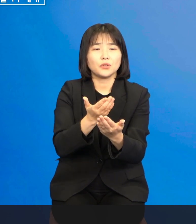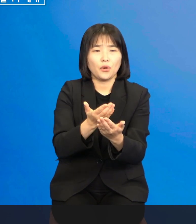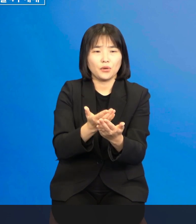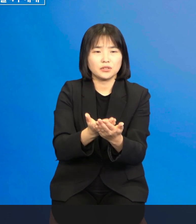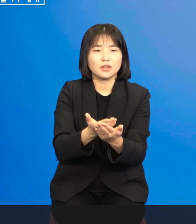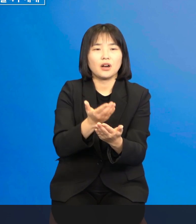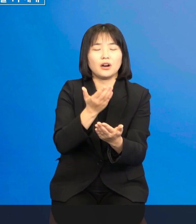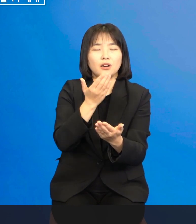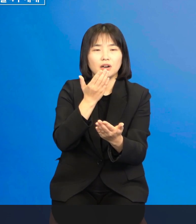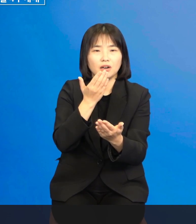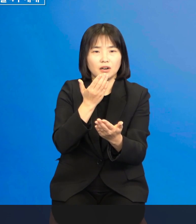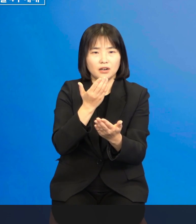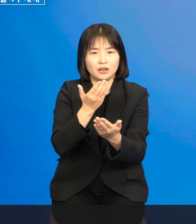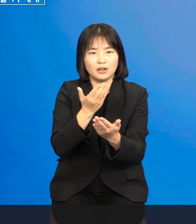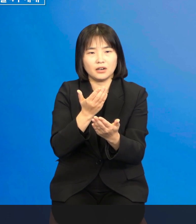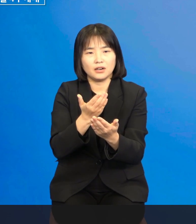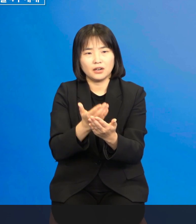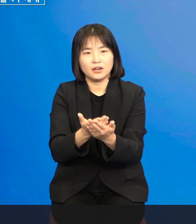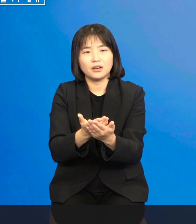하소서.